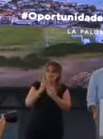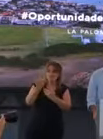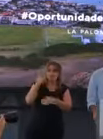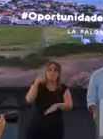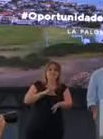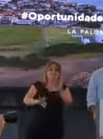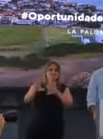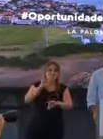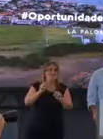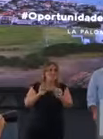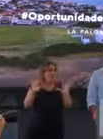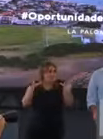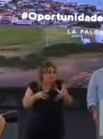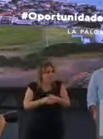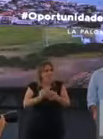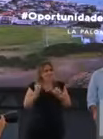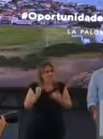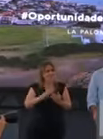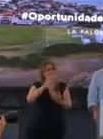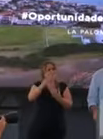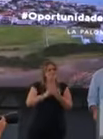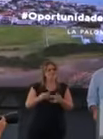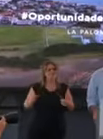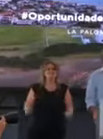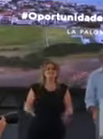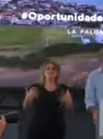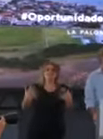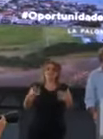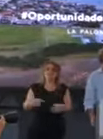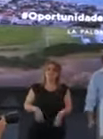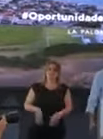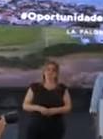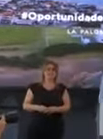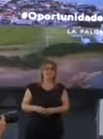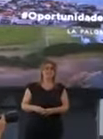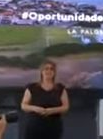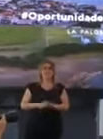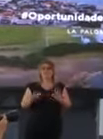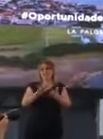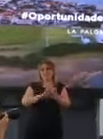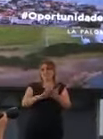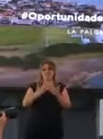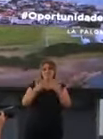Acá hay un proyecto, acá hay un equipo y también vamos a nosotros. Vale.